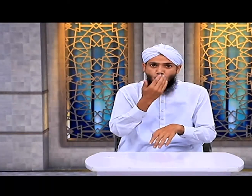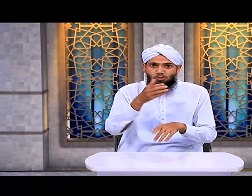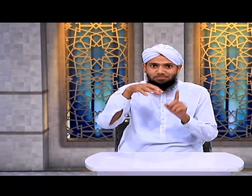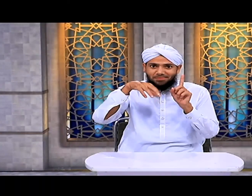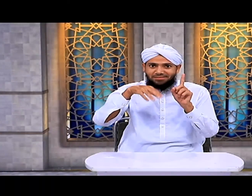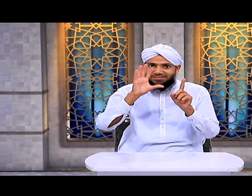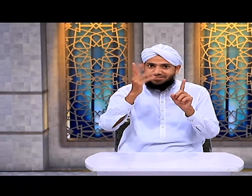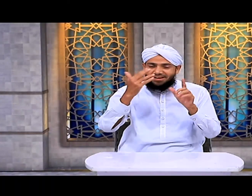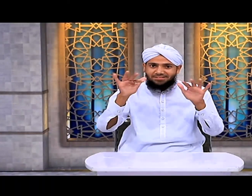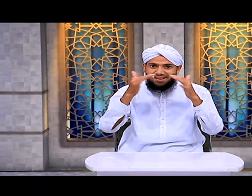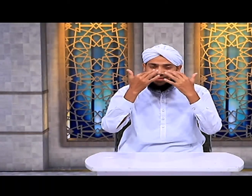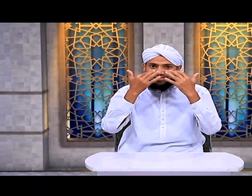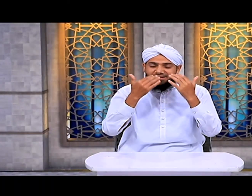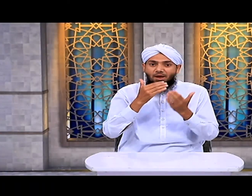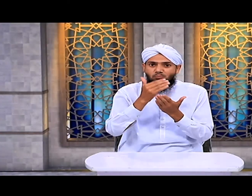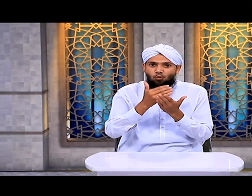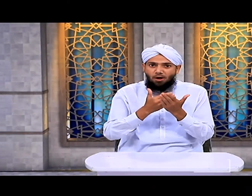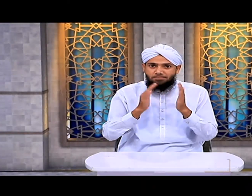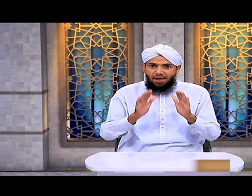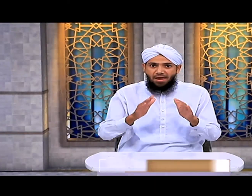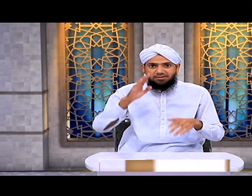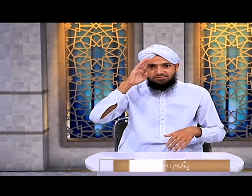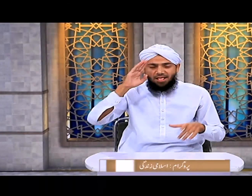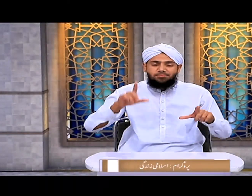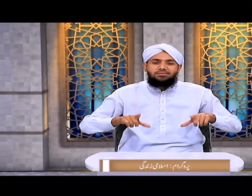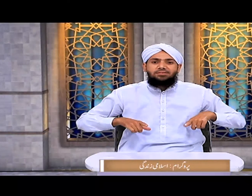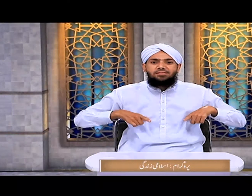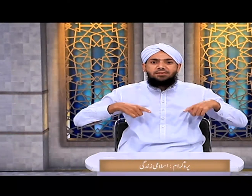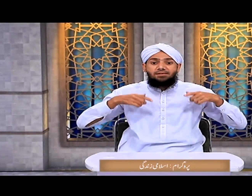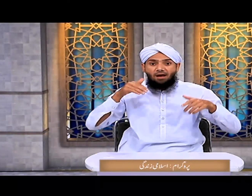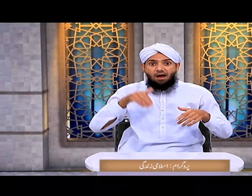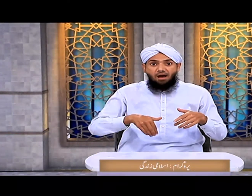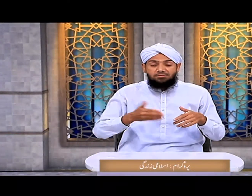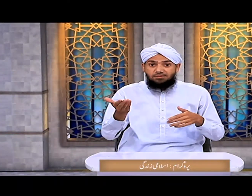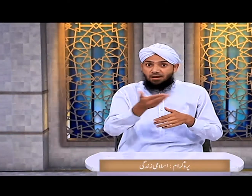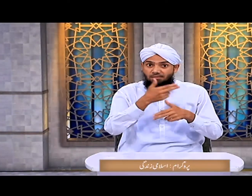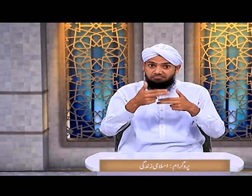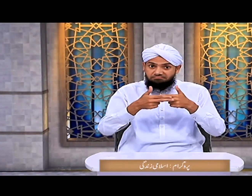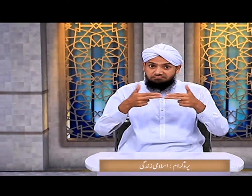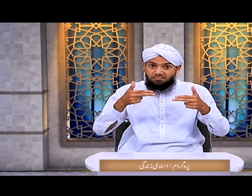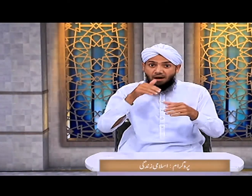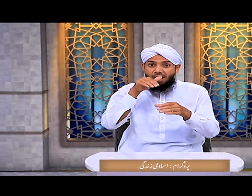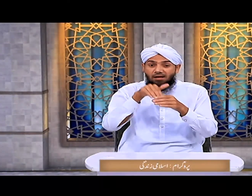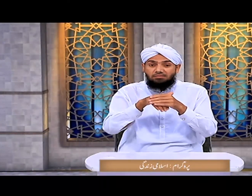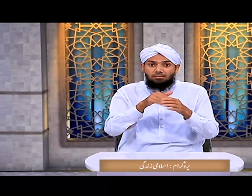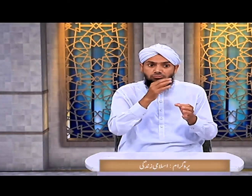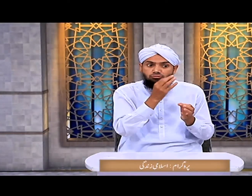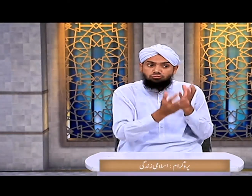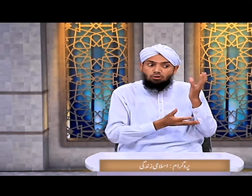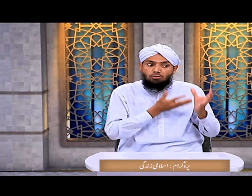چینل کے ناظرین، پروگرام ہے اسلامی زندگی، اور آج ہم اس پروگرام میں جہنم سے چھٹکارا حاصل کرنے